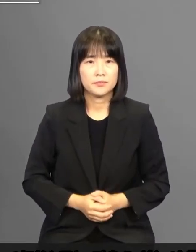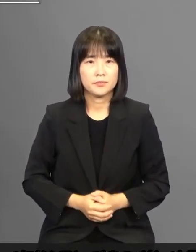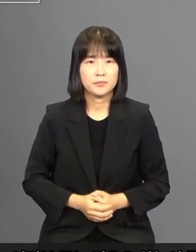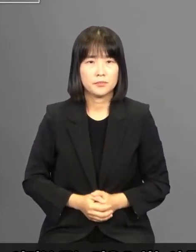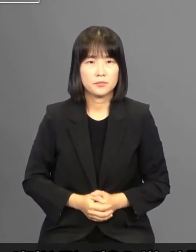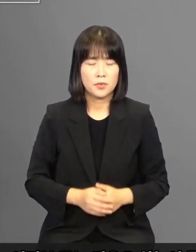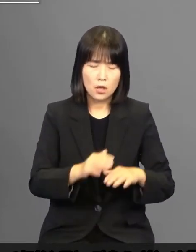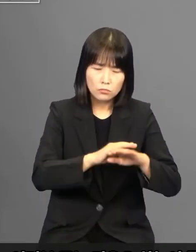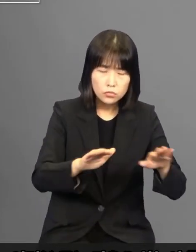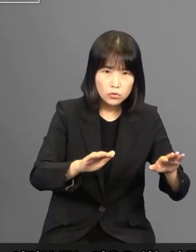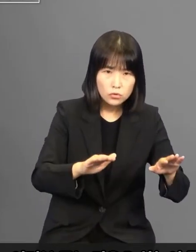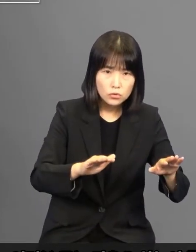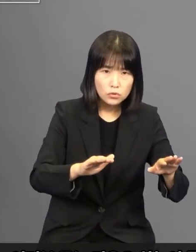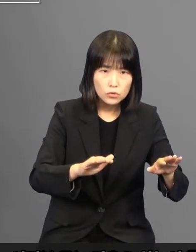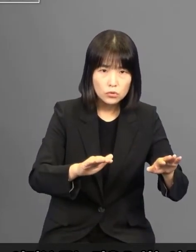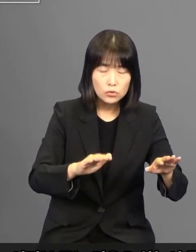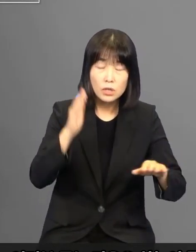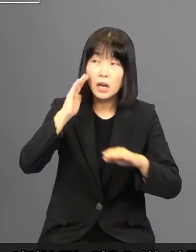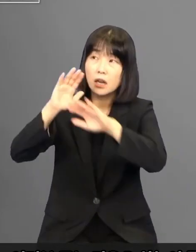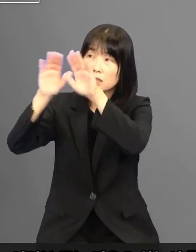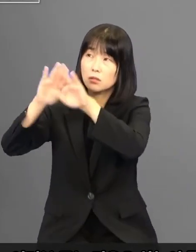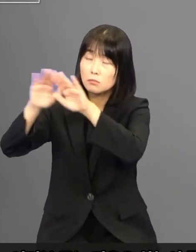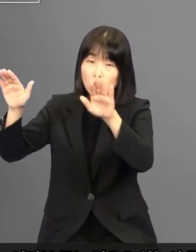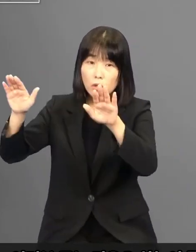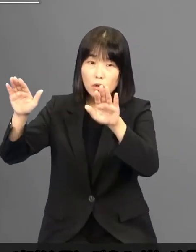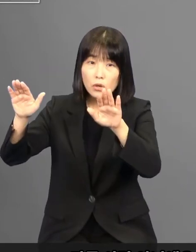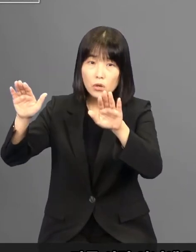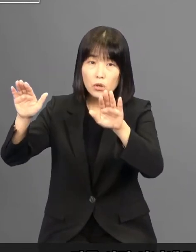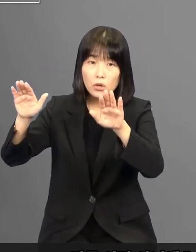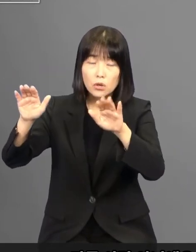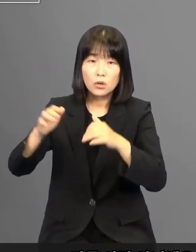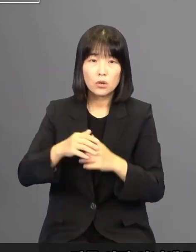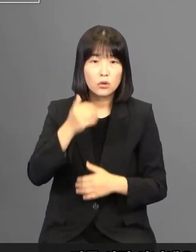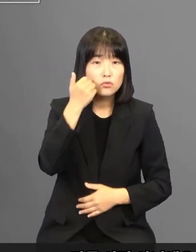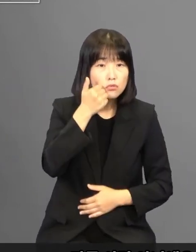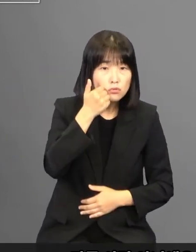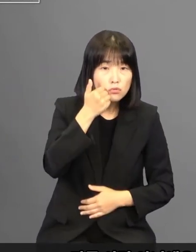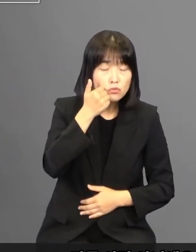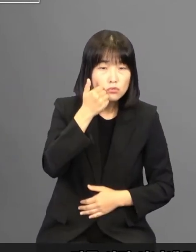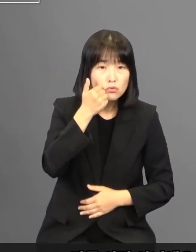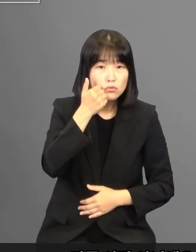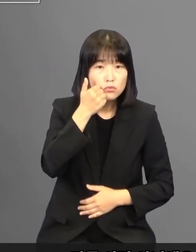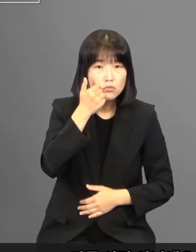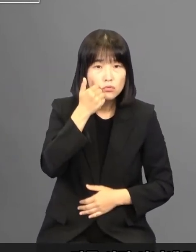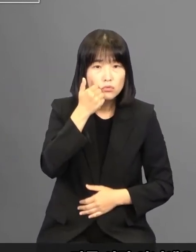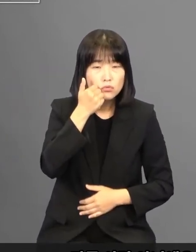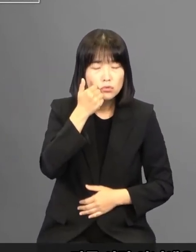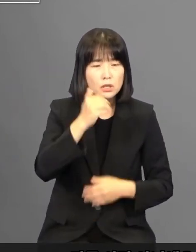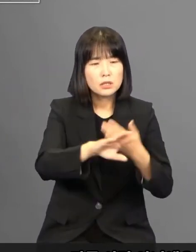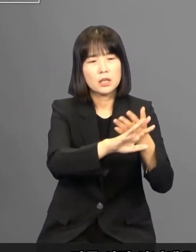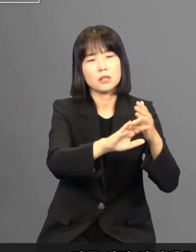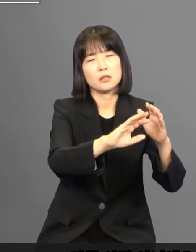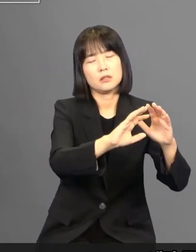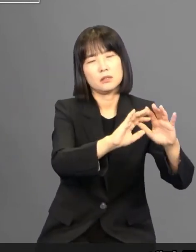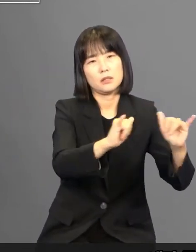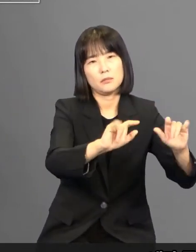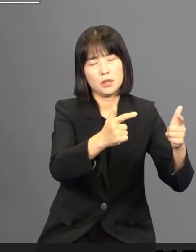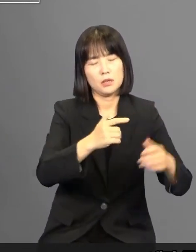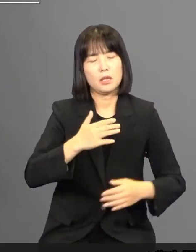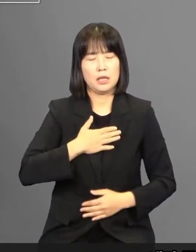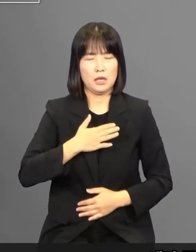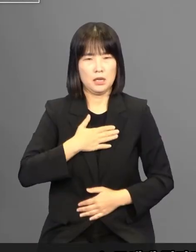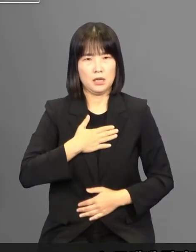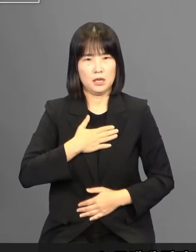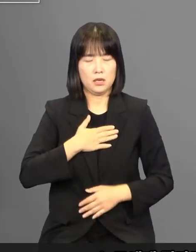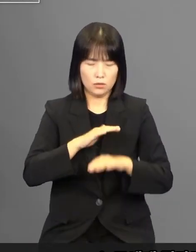푸는 것은요, 하늘이 풀리는 것은 여러분 누구에게 달려있느냐? 다른 사람 아니에요. 우리가 풀어야 되는 것입니다. 내가